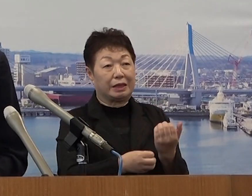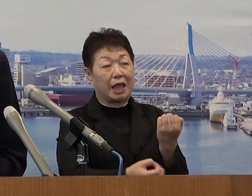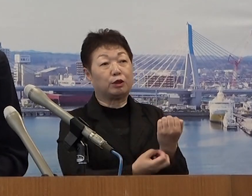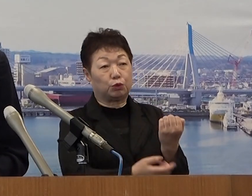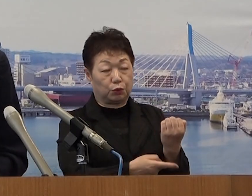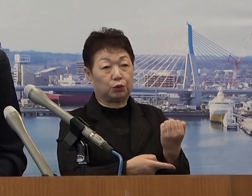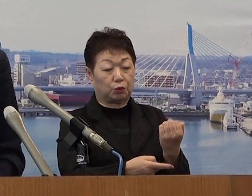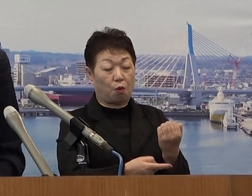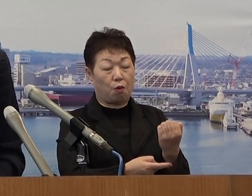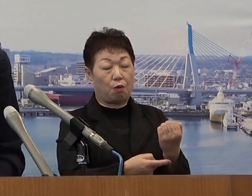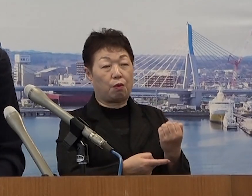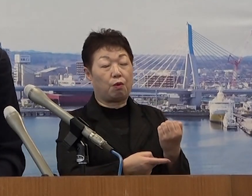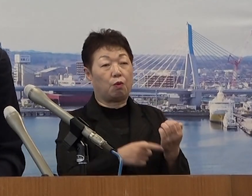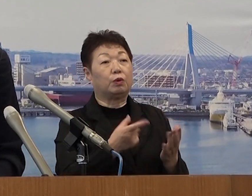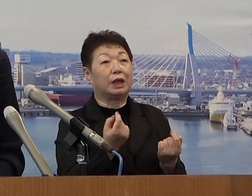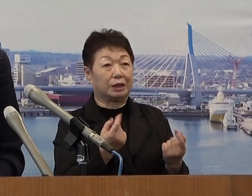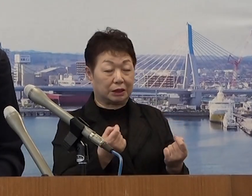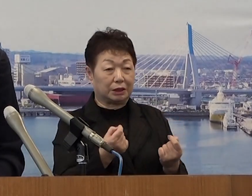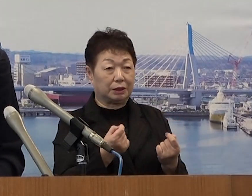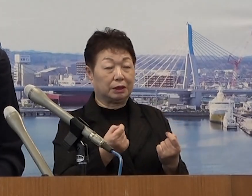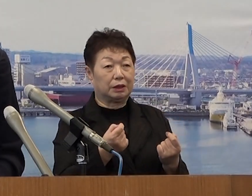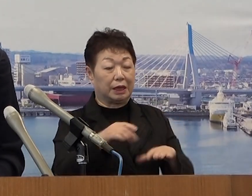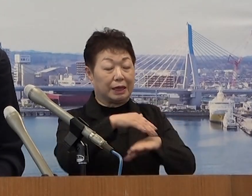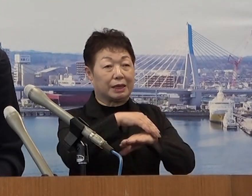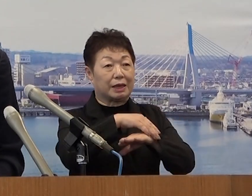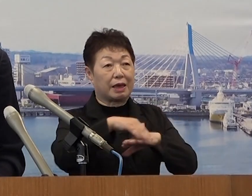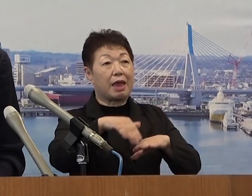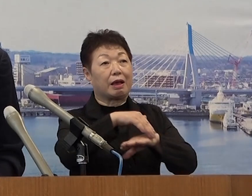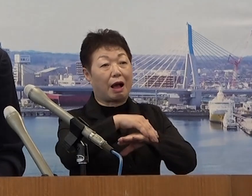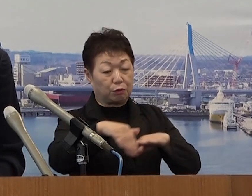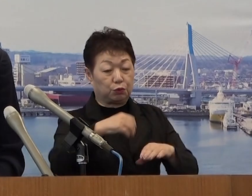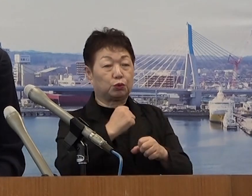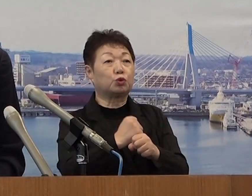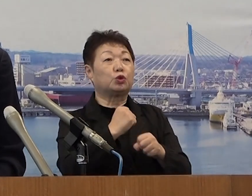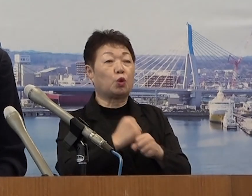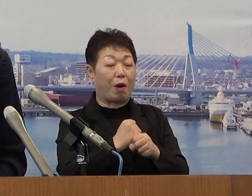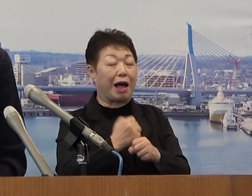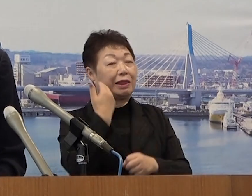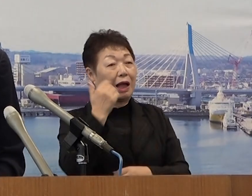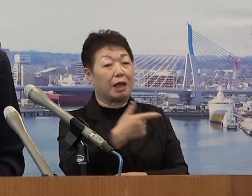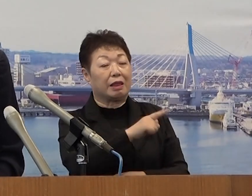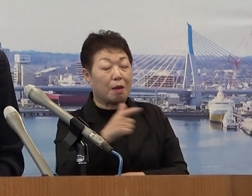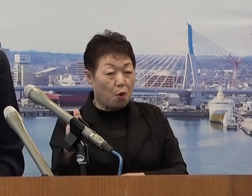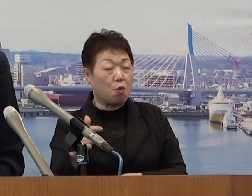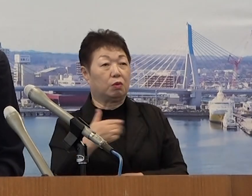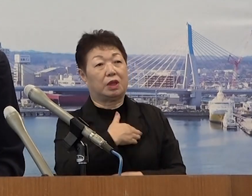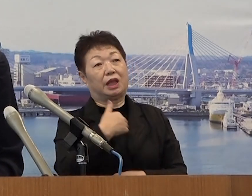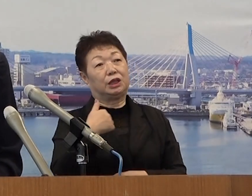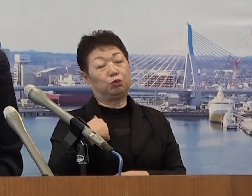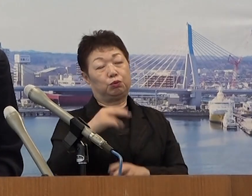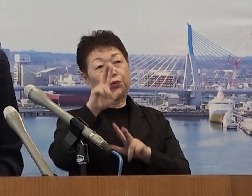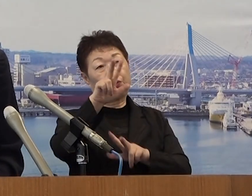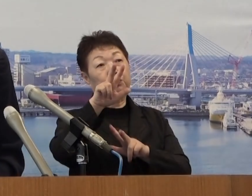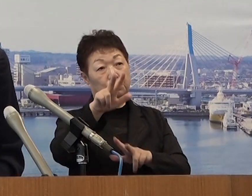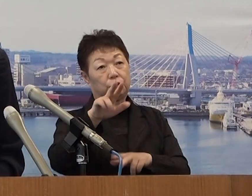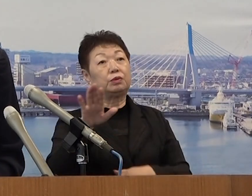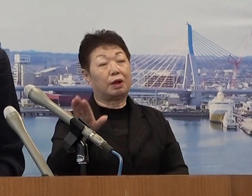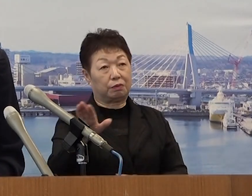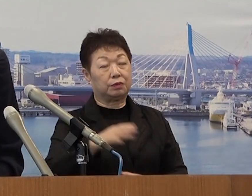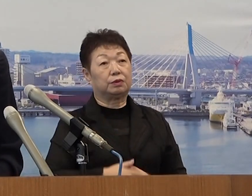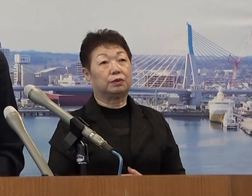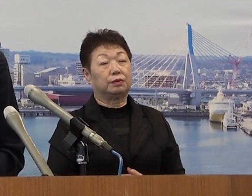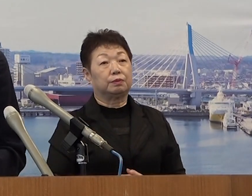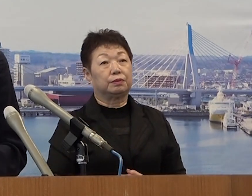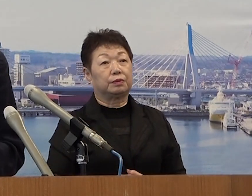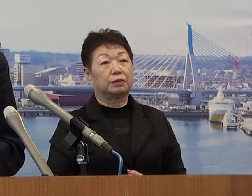なんですけども、計画をするのは誰でもできてしまうのが現状のルールであります。で、そ